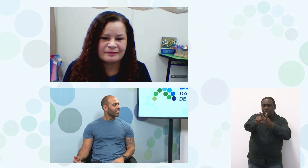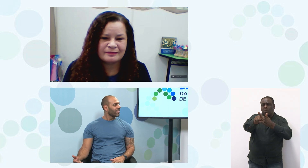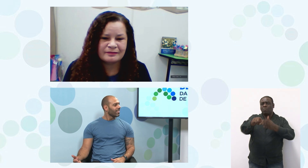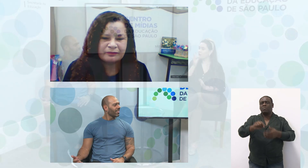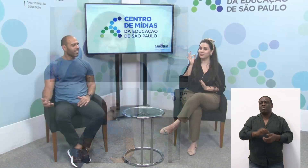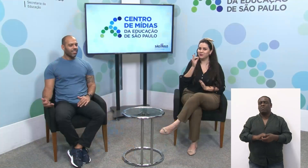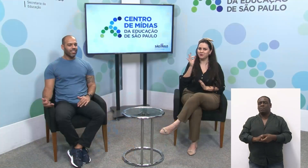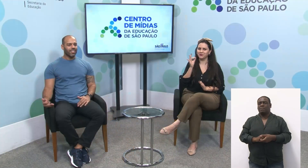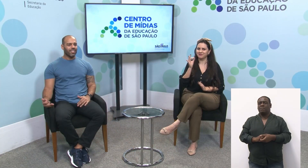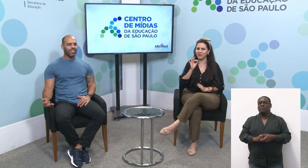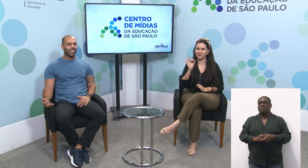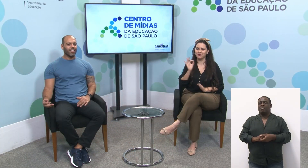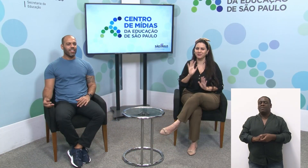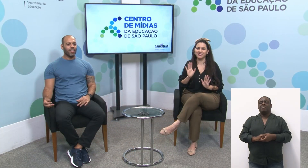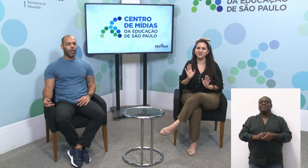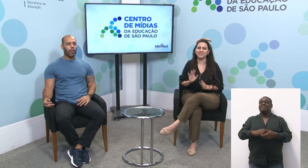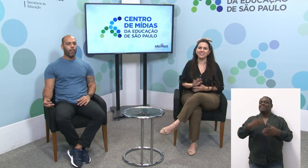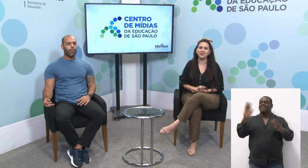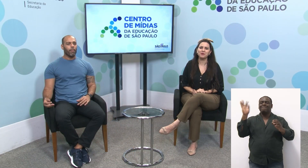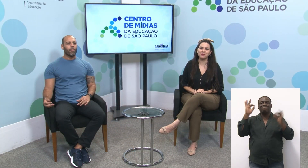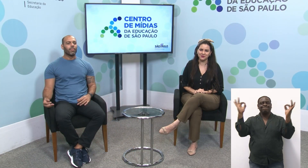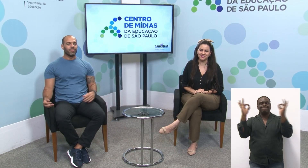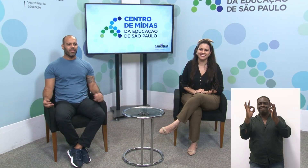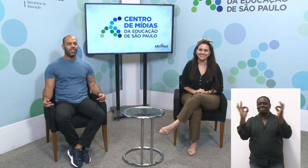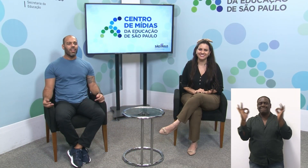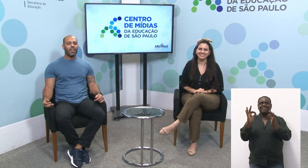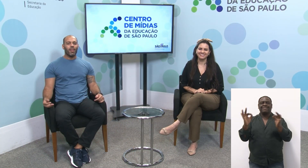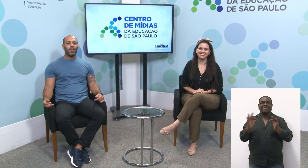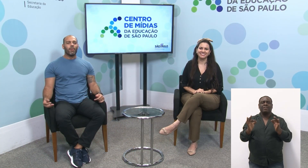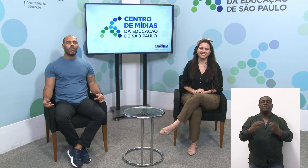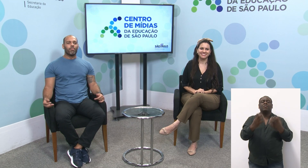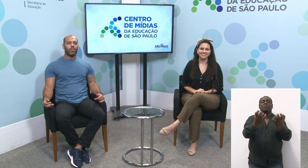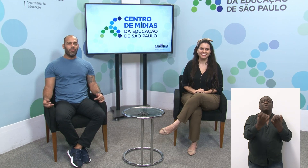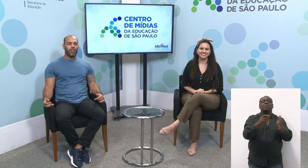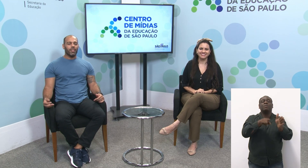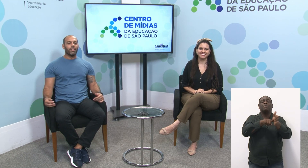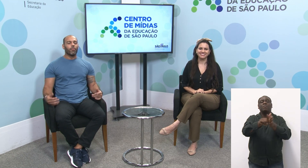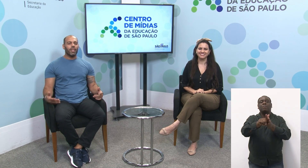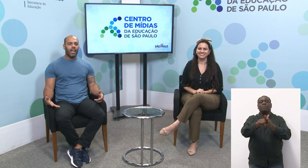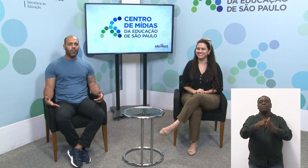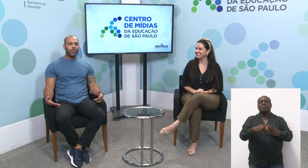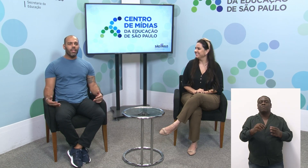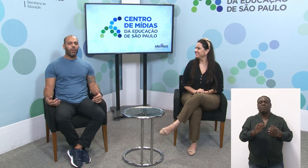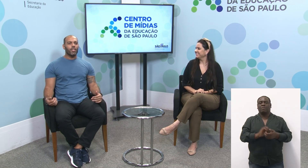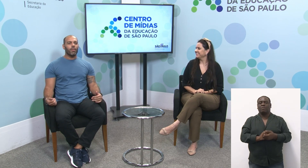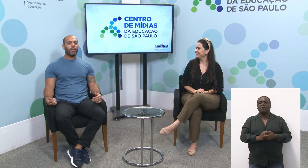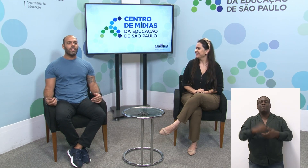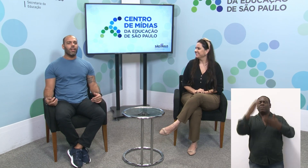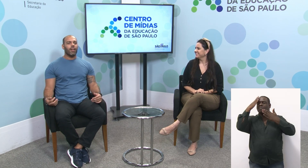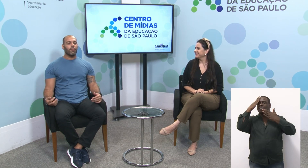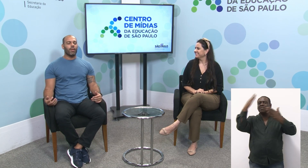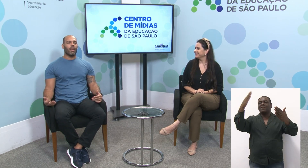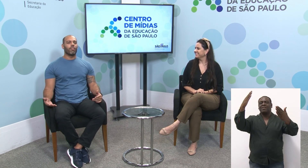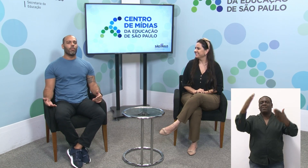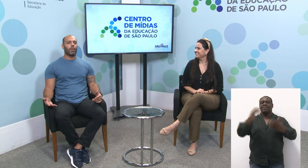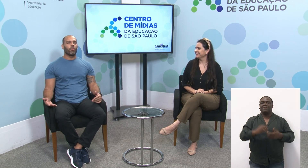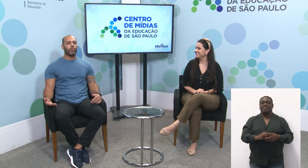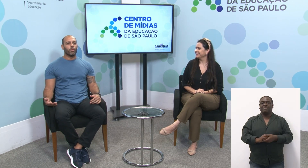Tá ótimo, ótimo. Não, sem nenhuma pergunta. Perfeito. Então, obrigado, Miriam. Agora a gente vai passar a palavra para a